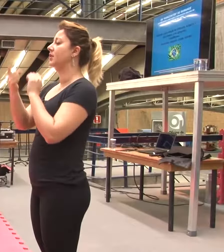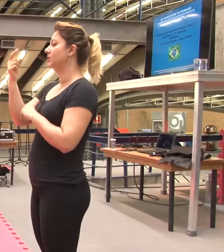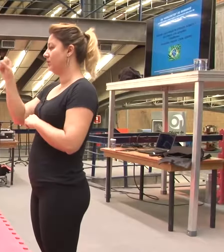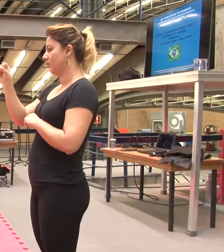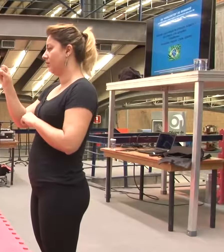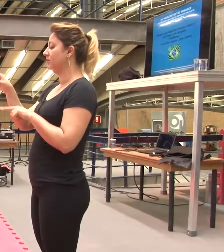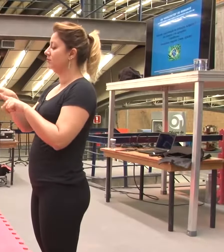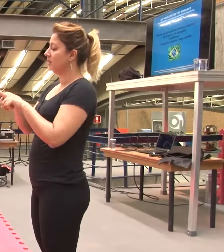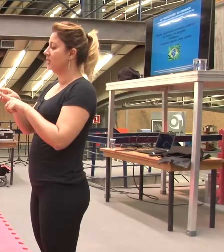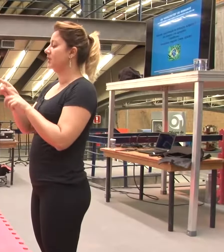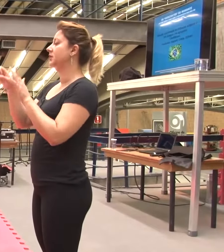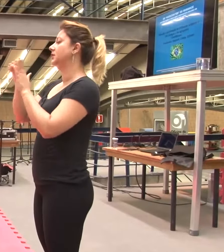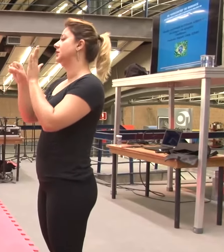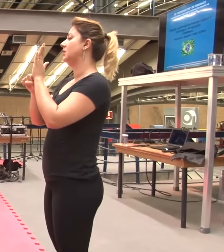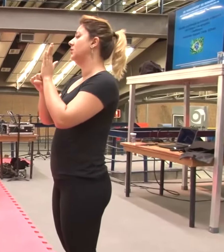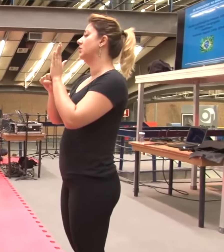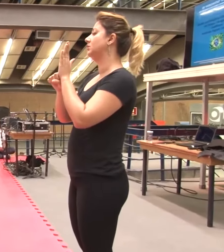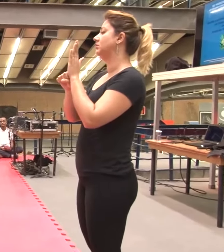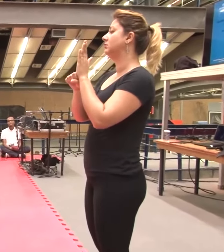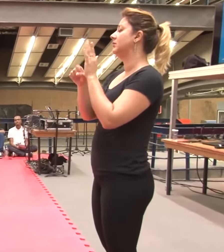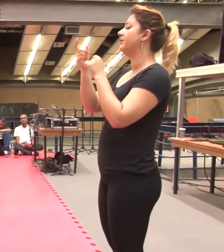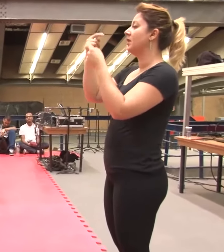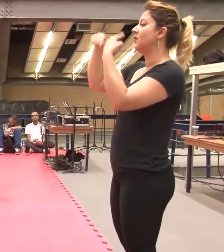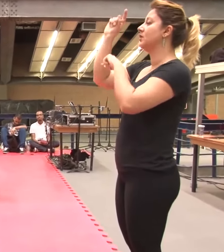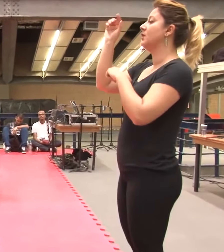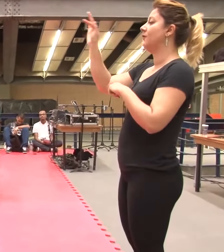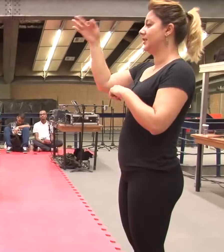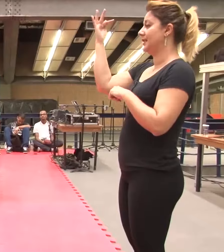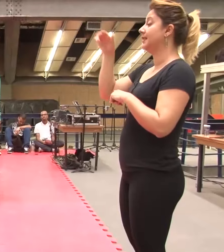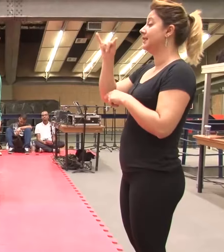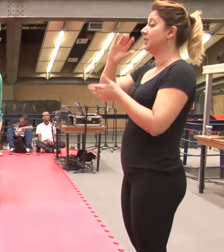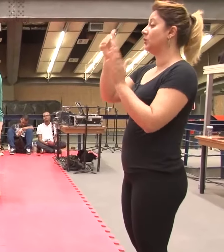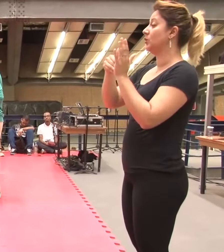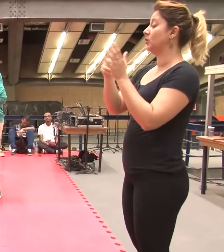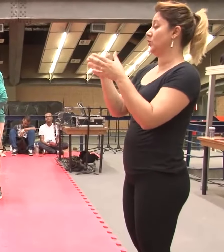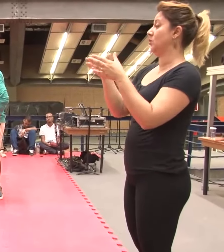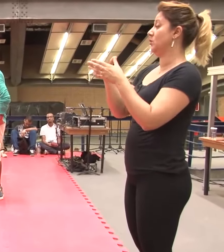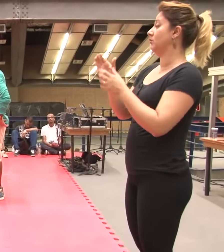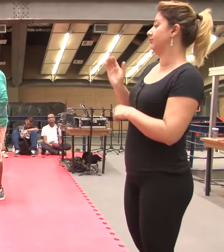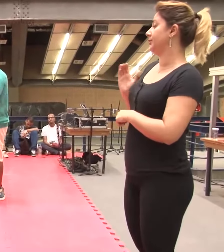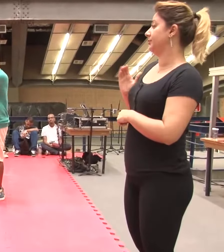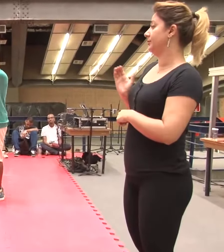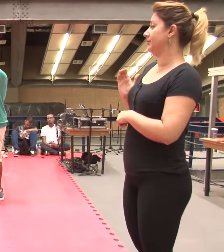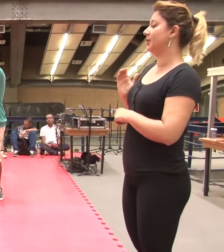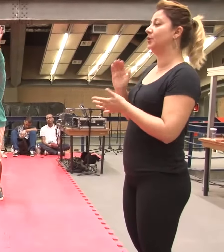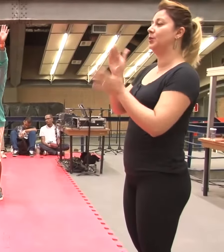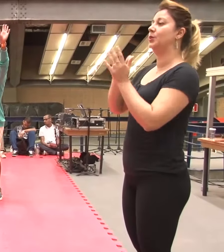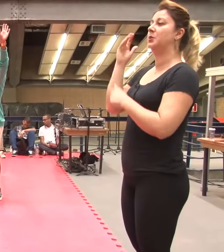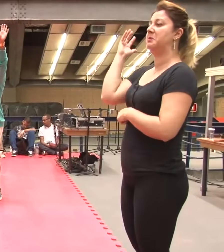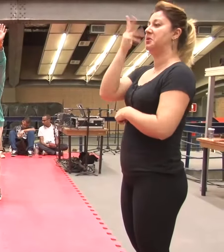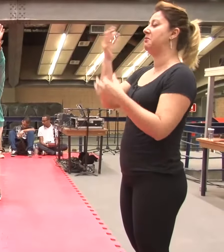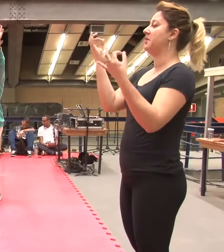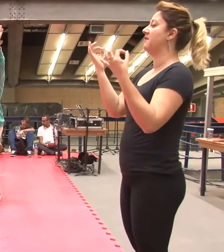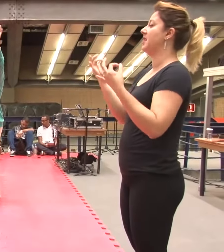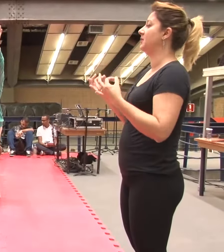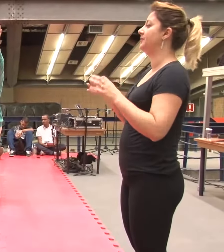no século XIX, né? Com a Revolução Francesa, que se todo mundo fosse burguês, ele não estava livre. Né? Todos os problemas